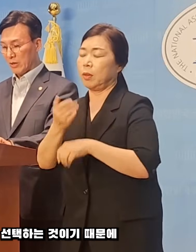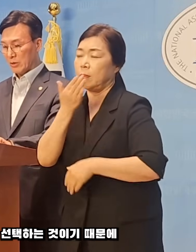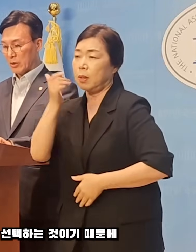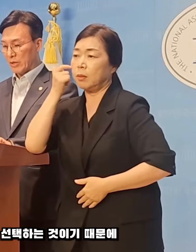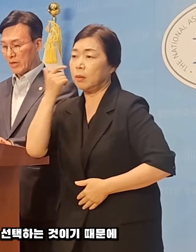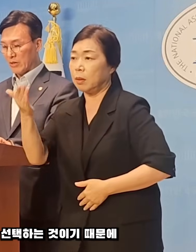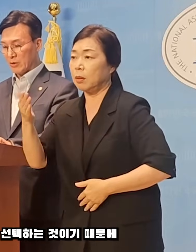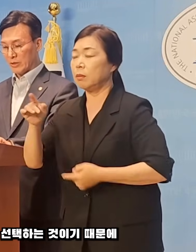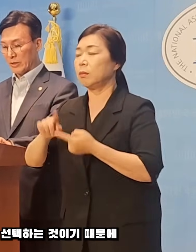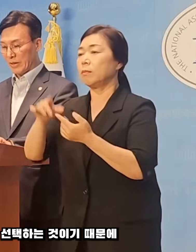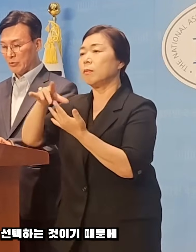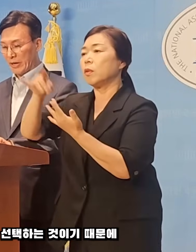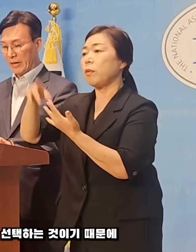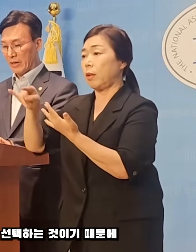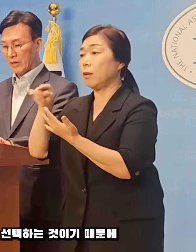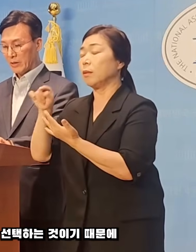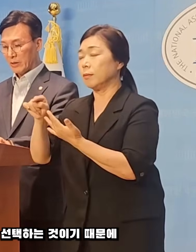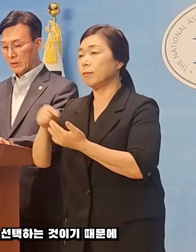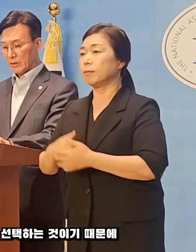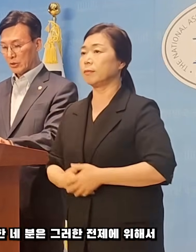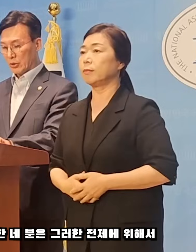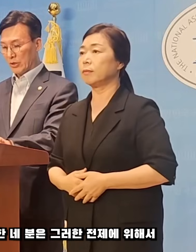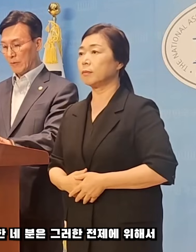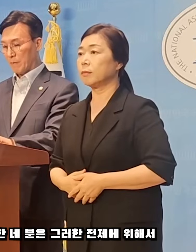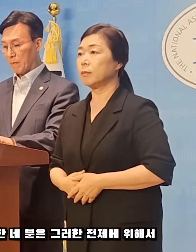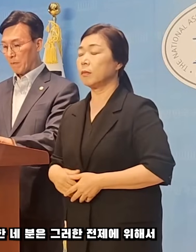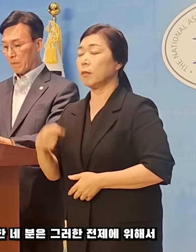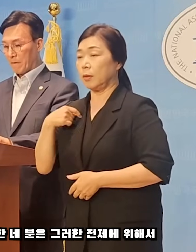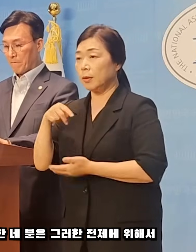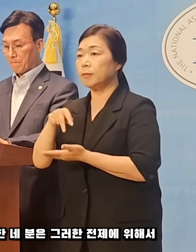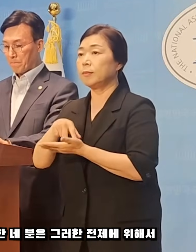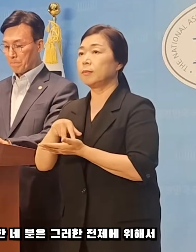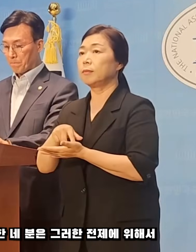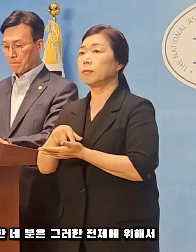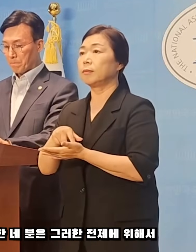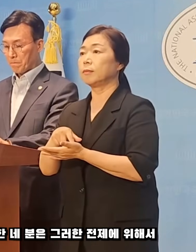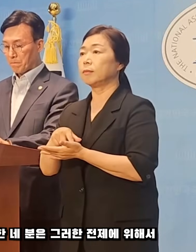것을 선택하는 것이기 때문에 저는